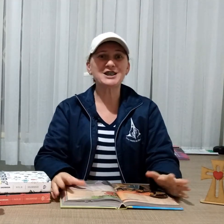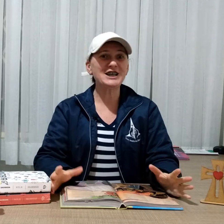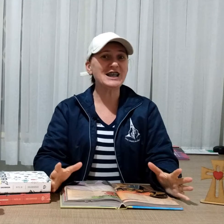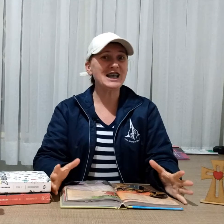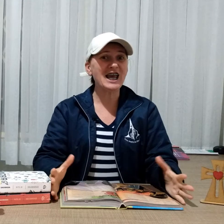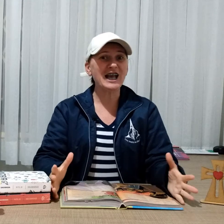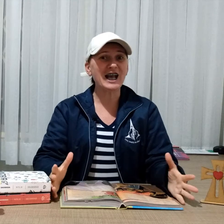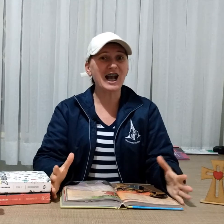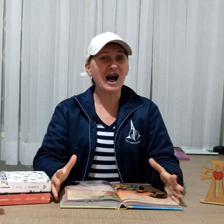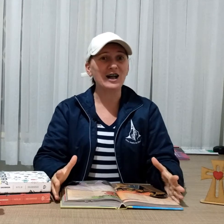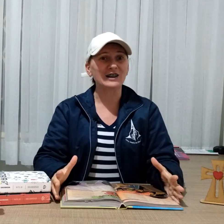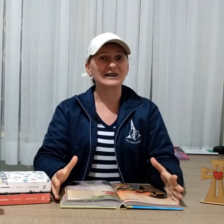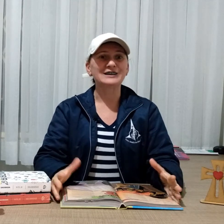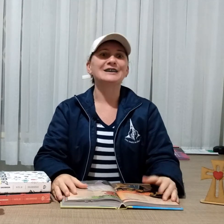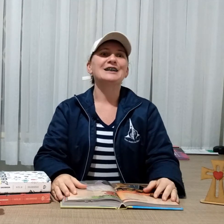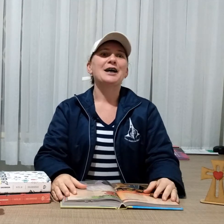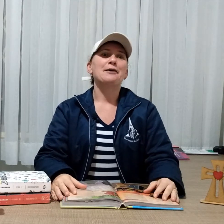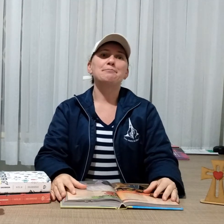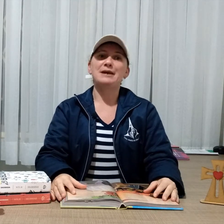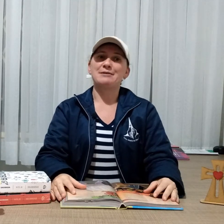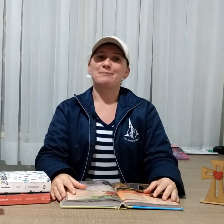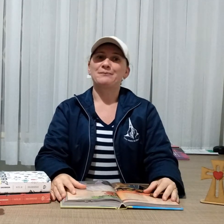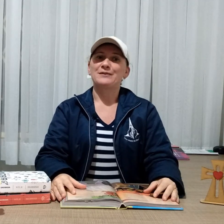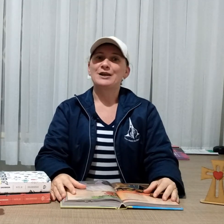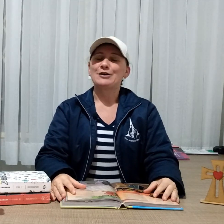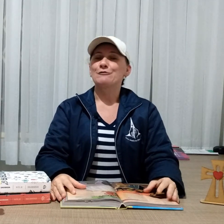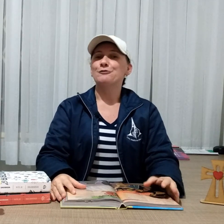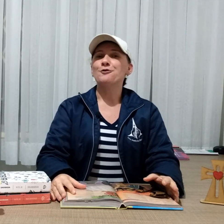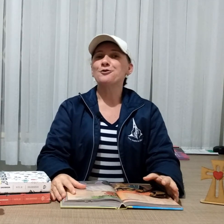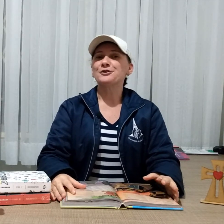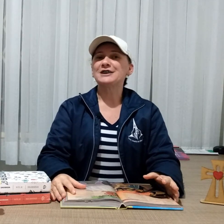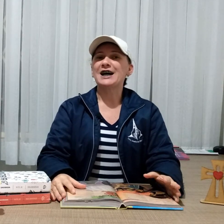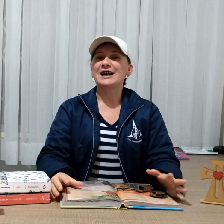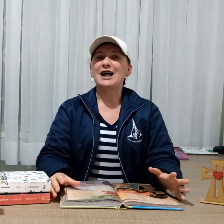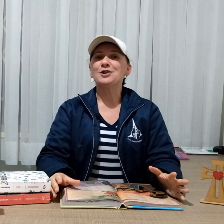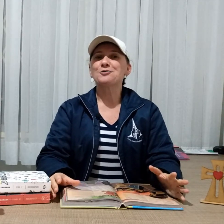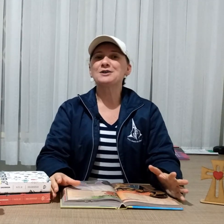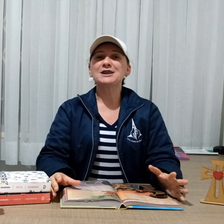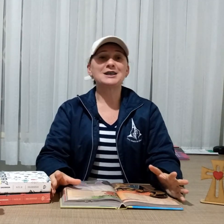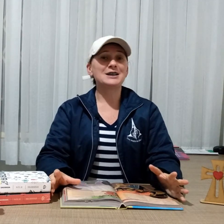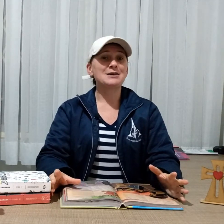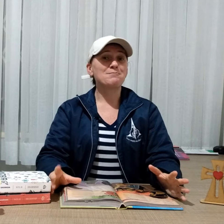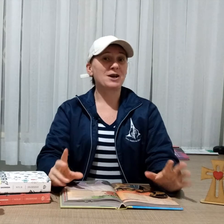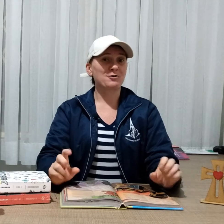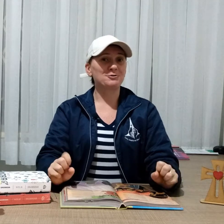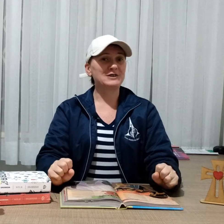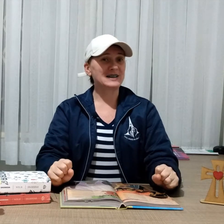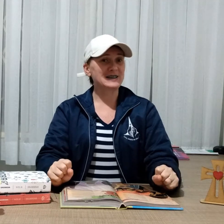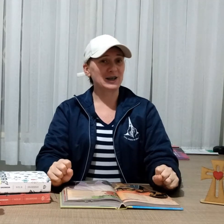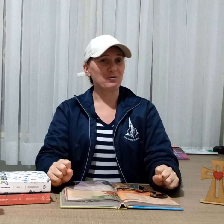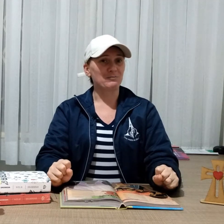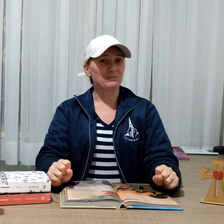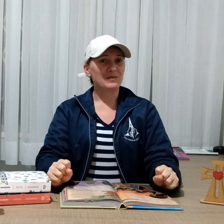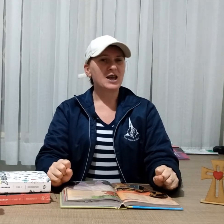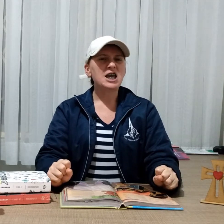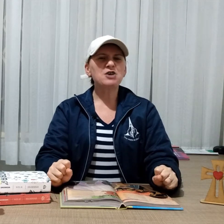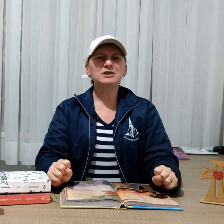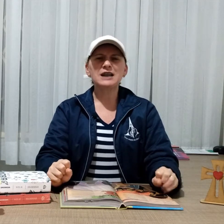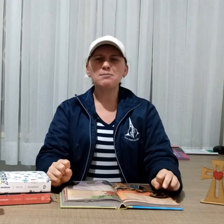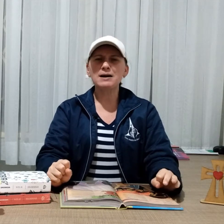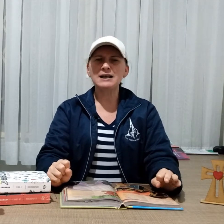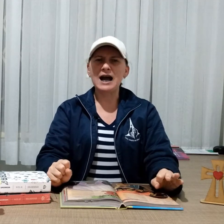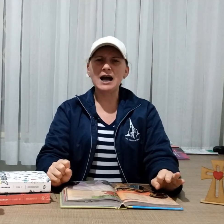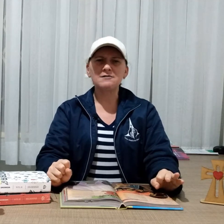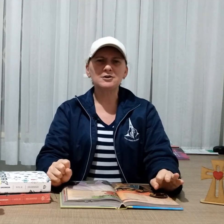nome? Que legal! Bem, vou contar algo que me aconteceu.